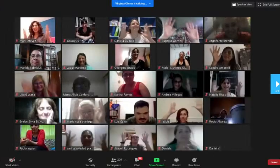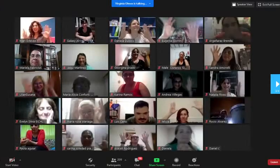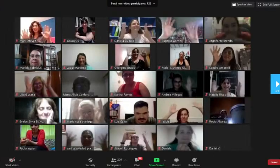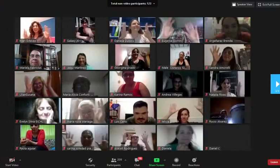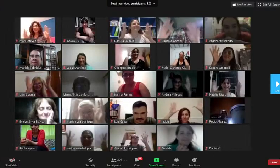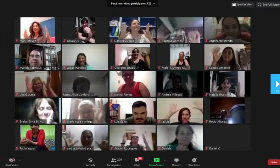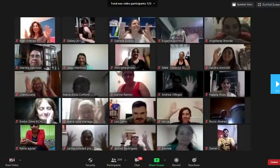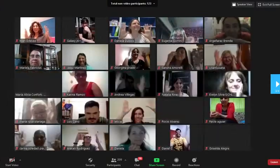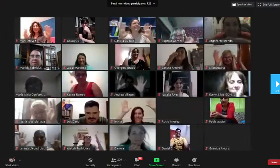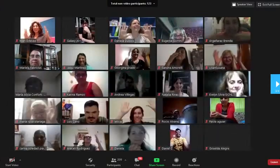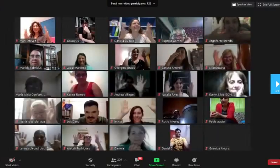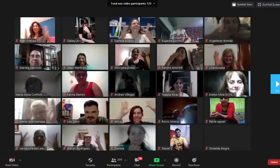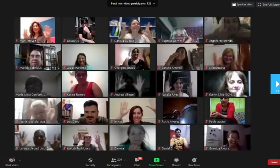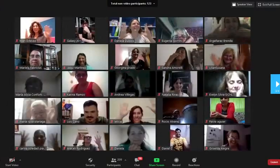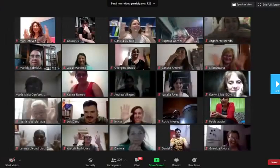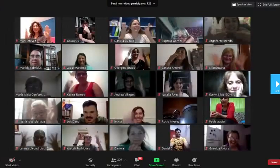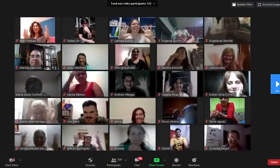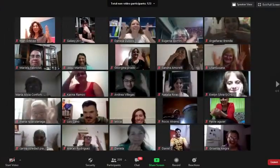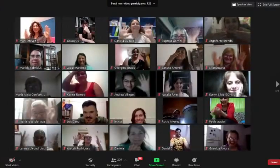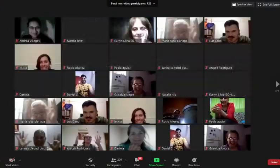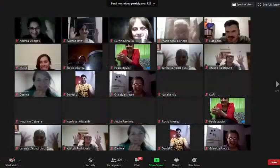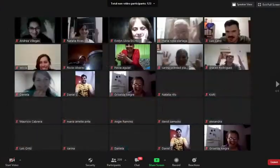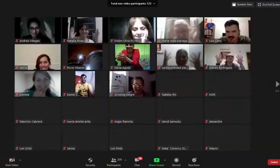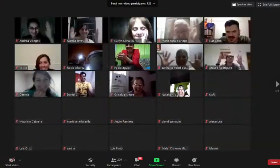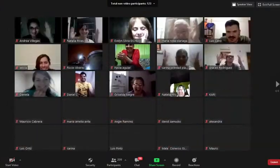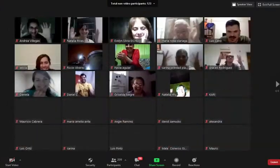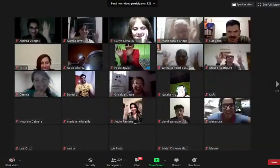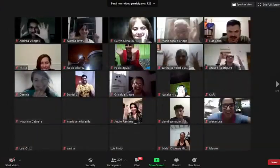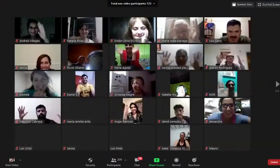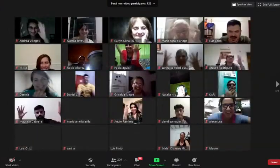Ay, me muero de emoción, toda la gente, por favor, que